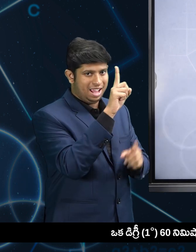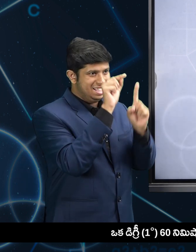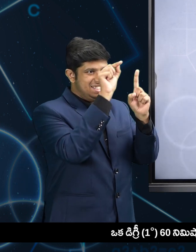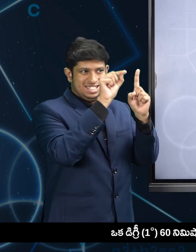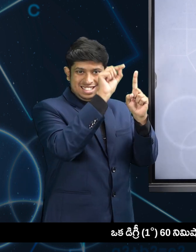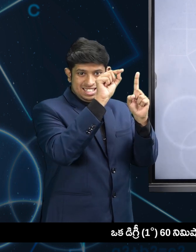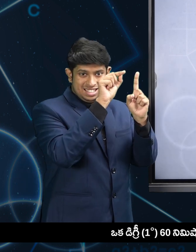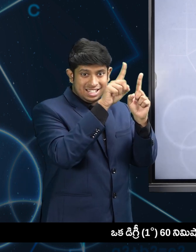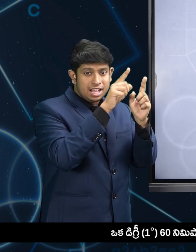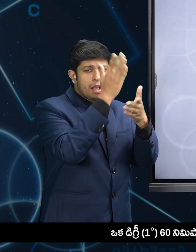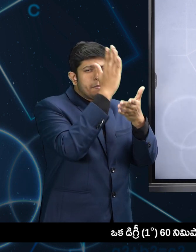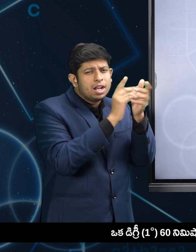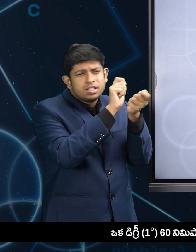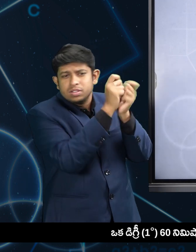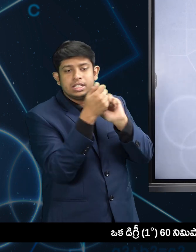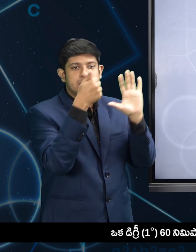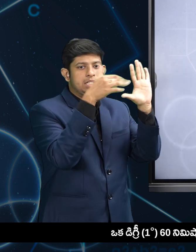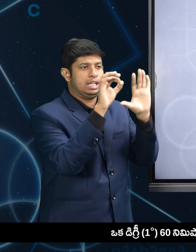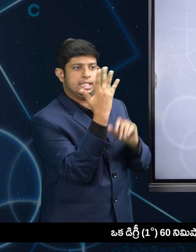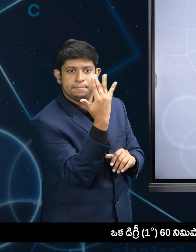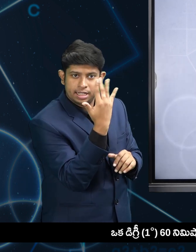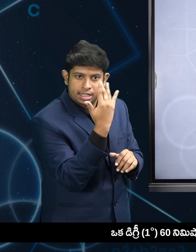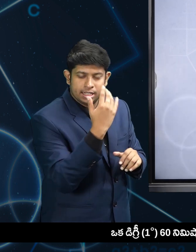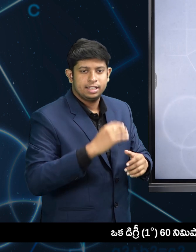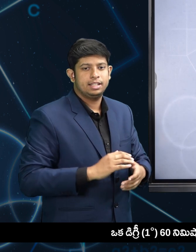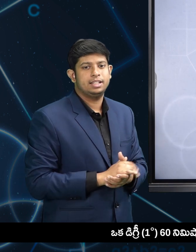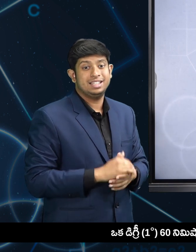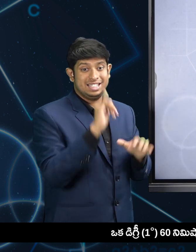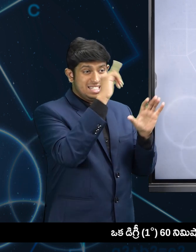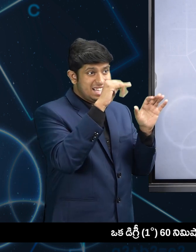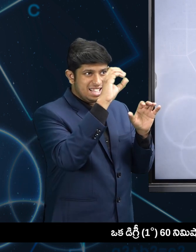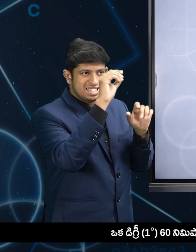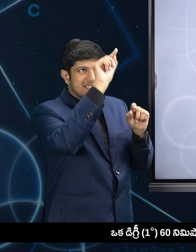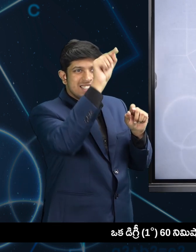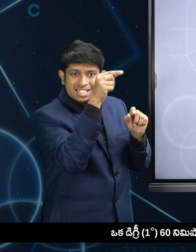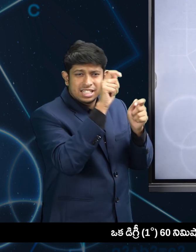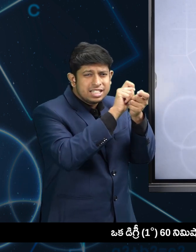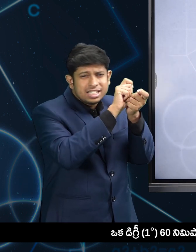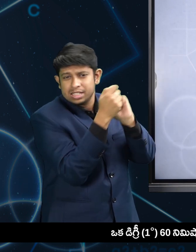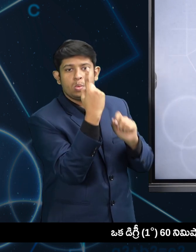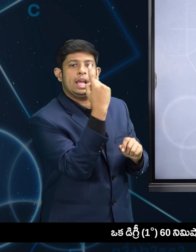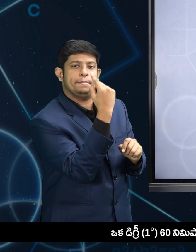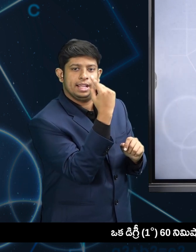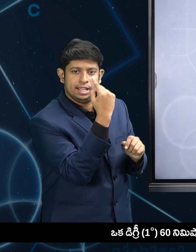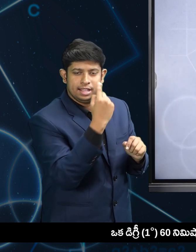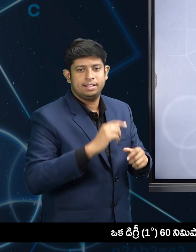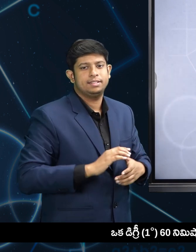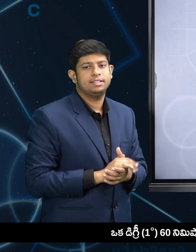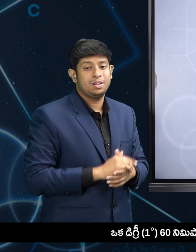1 డిగ్రీ 60 నిమిషాలు మరియు 1 నిమిషం 60 సెకండ్లు 60గా